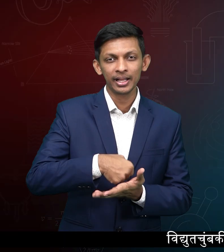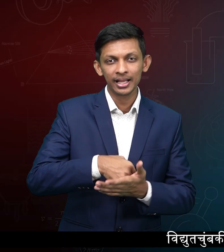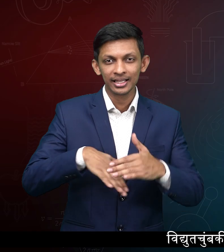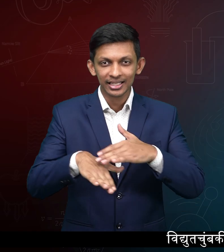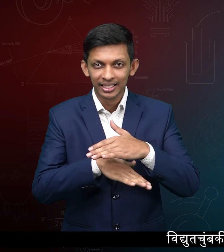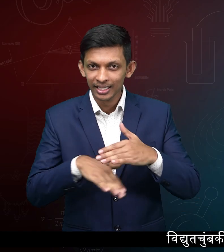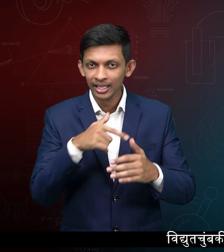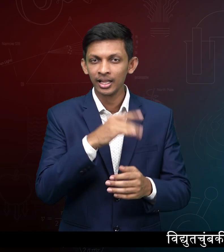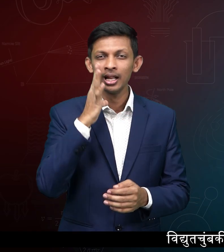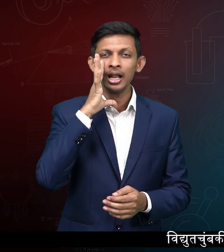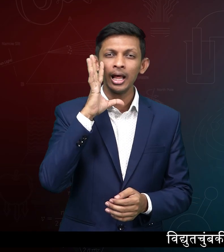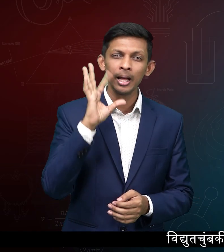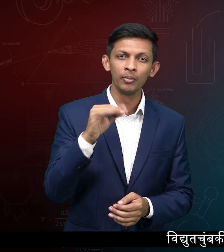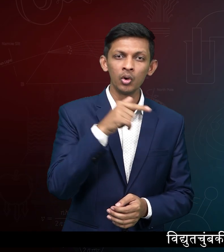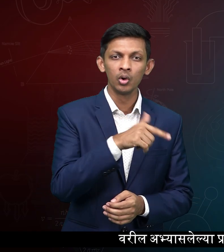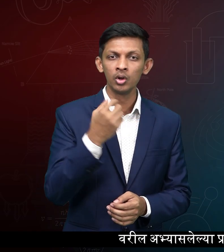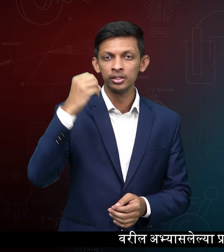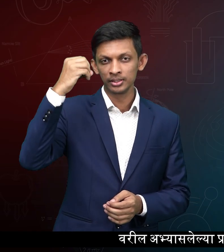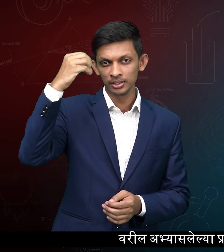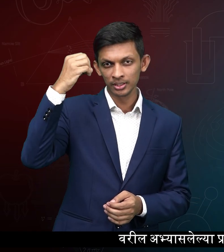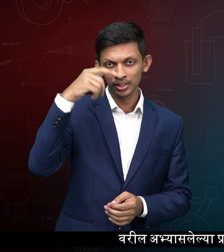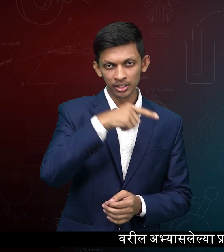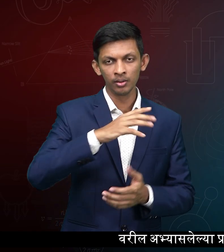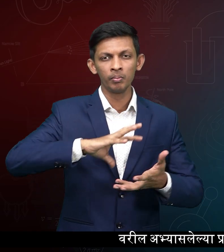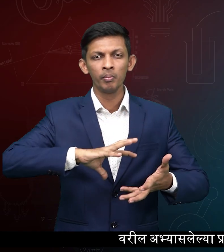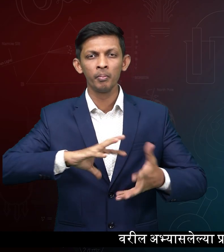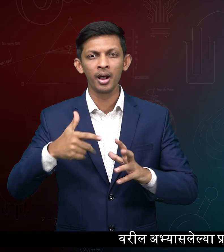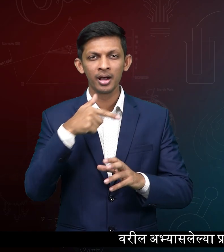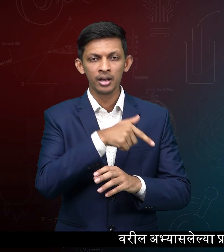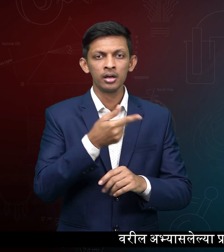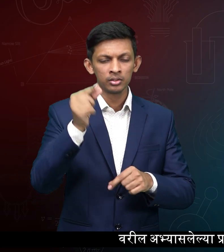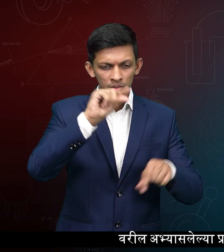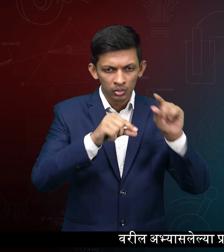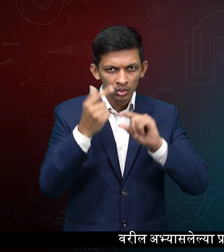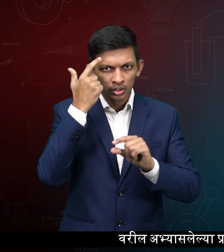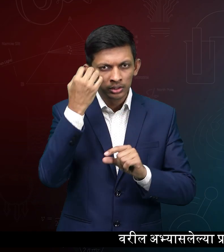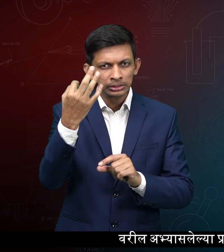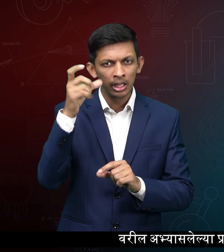विद्युत चुंबकीय प्रेरणाच्या घटनेवर आधारित वरील अभ्यासलेल्या प्रयोगांमध्ये प्रेरित विद्युत प्रवाह तयार होतो,